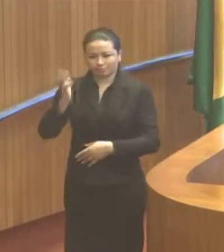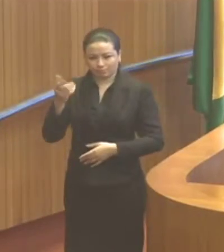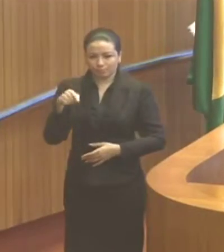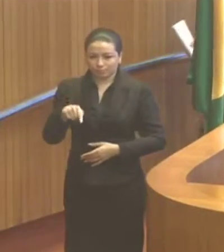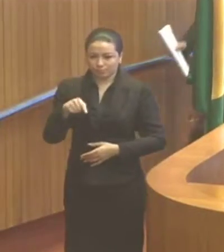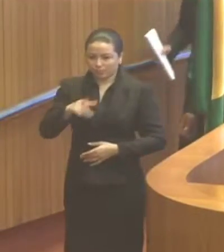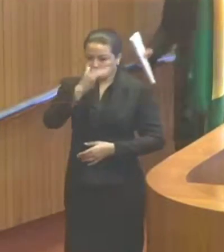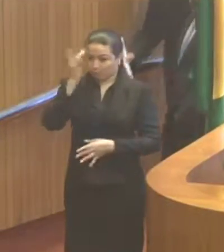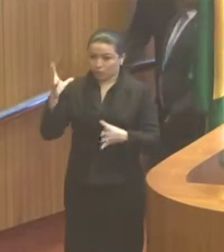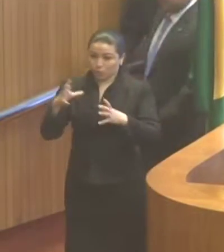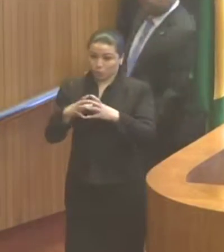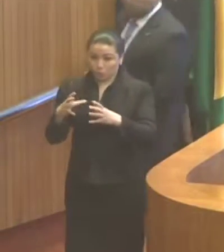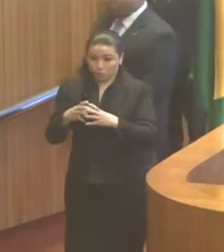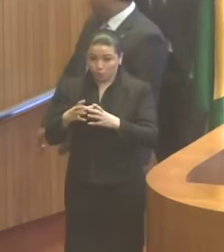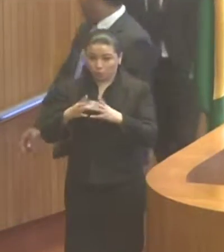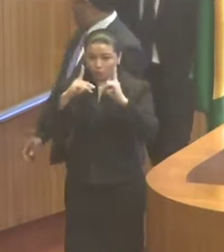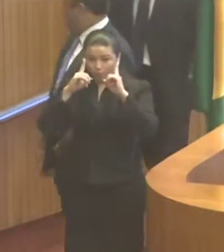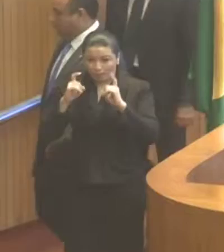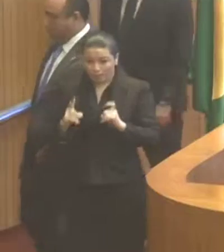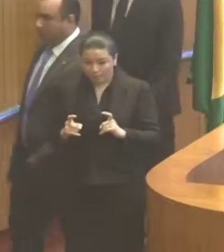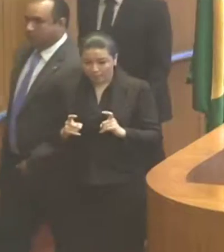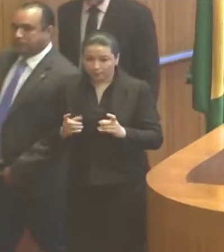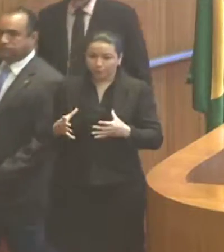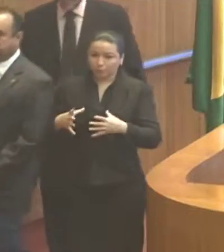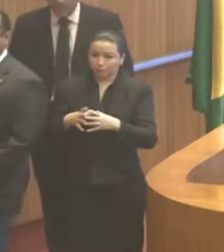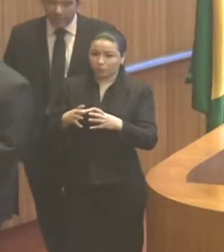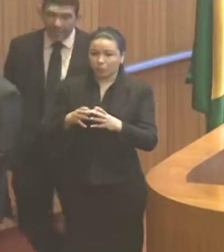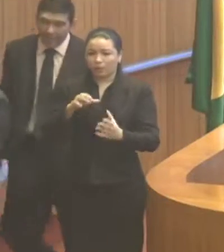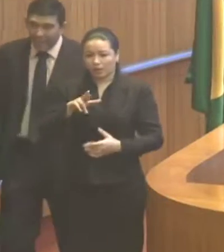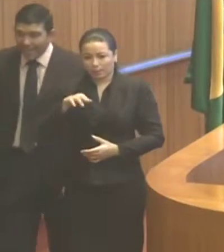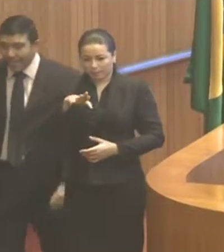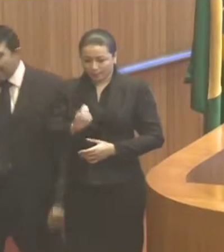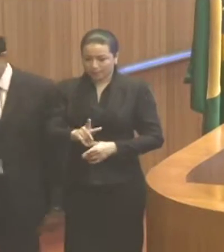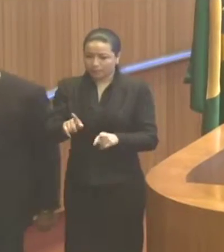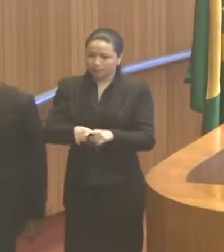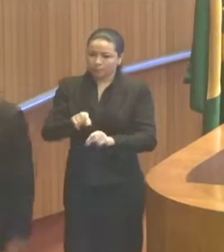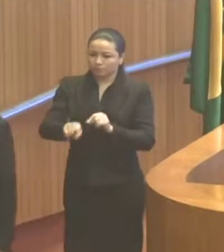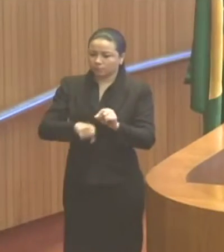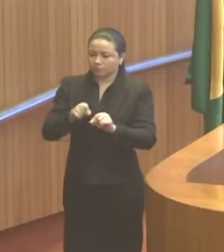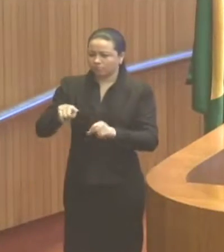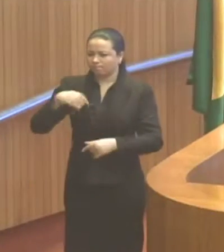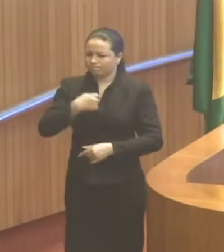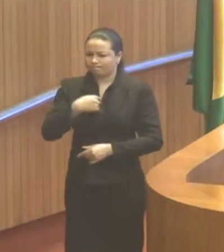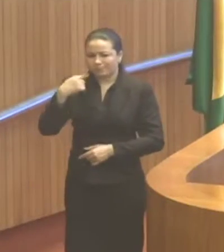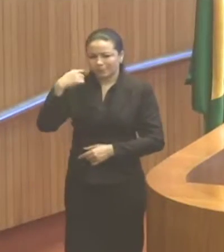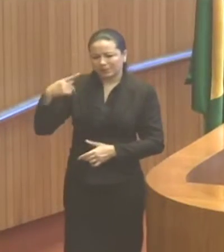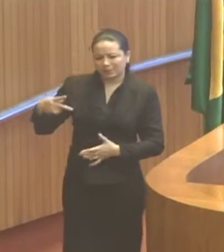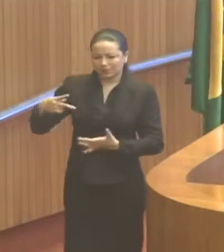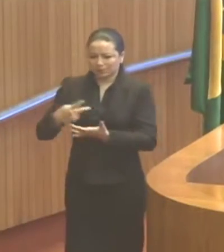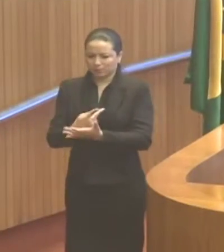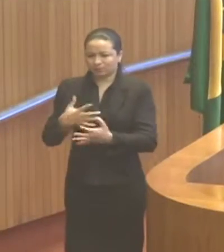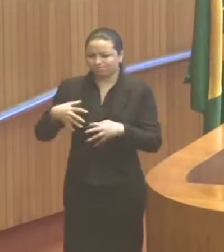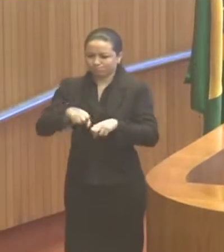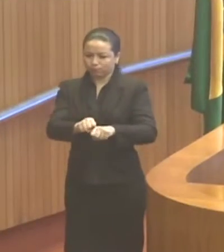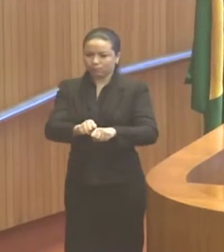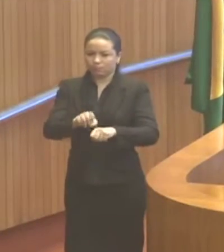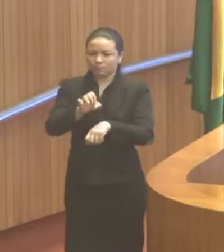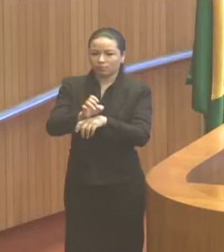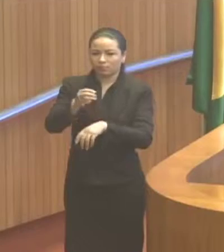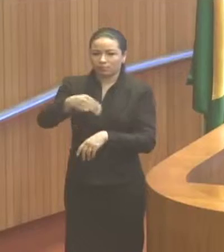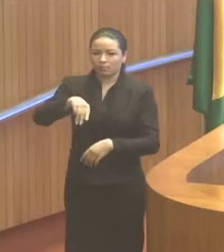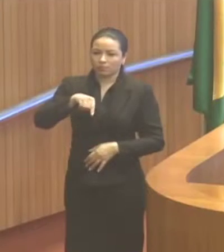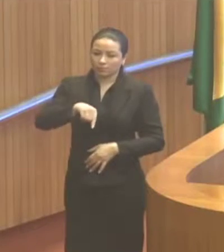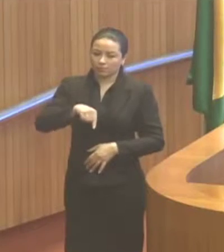pelas gangues, pelas organizações criminosas que, infelizmente, estão dominando o estado do Maranhão? E de quem é